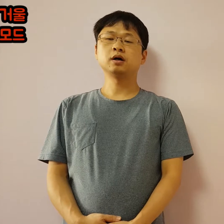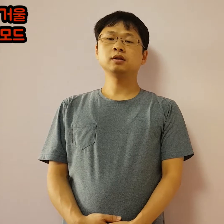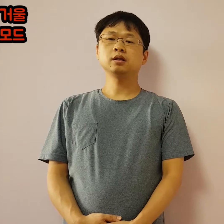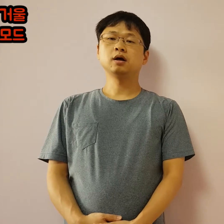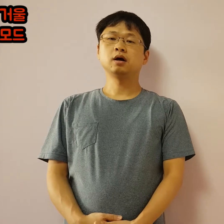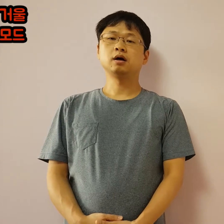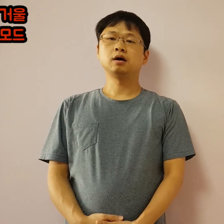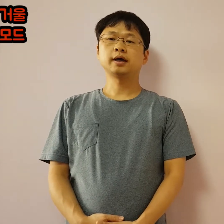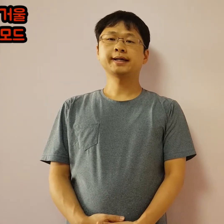보면